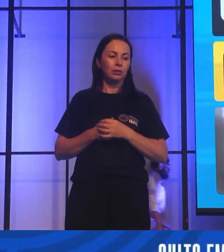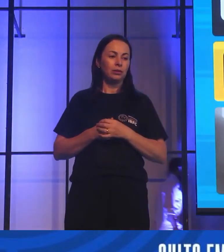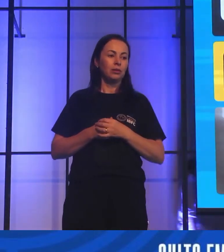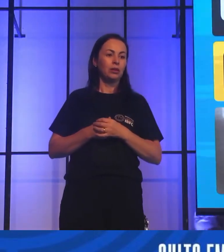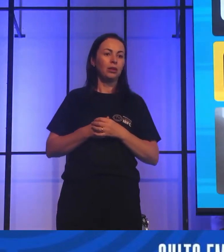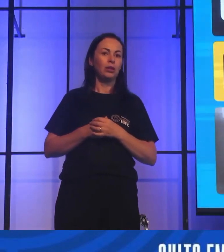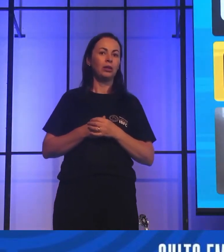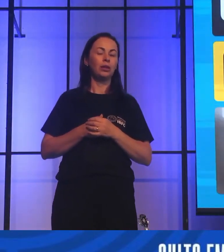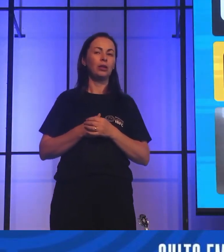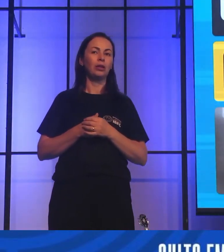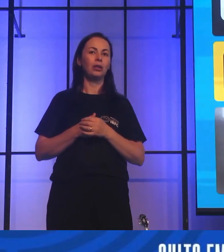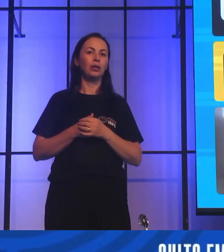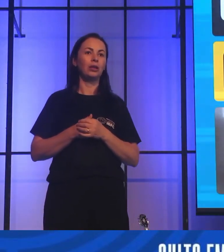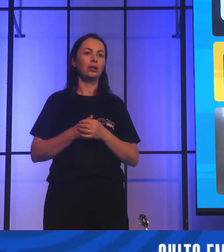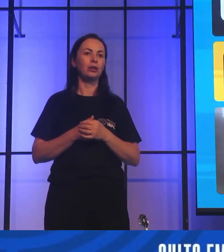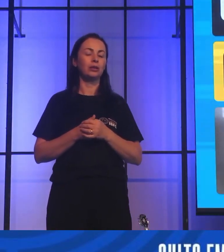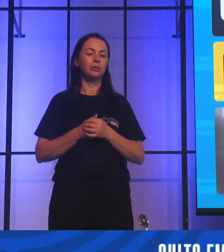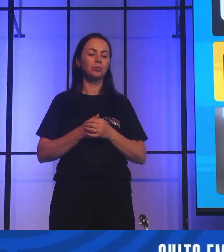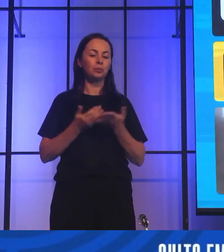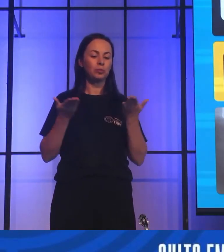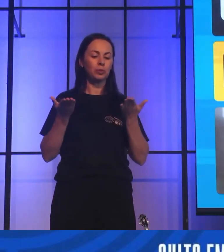Feche seus olhos, curva a sua cabeça.